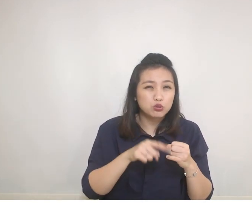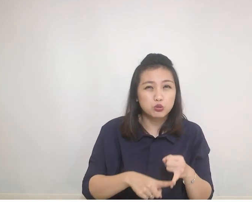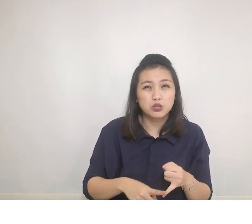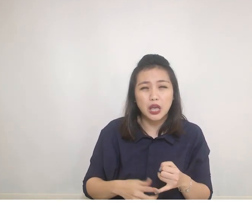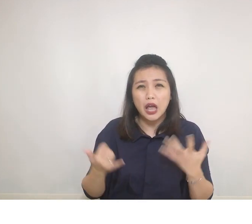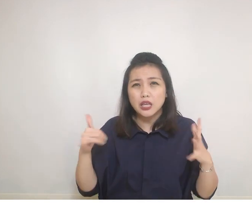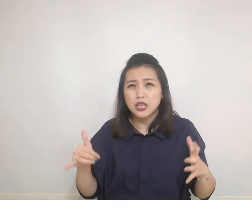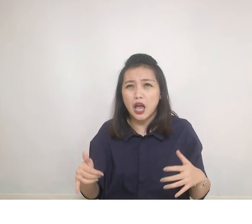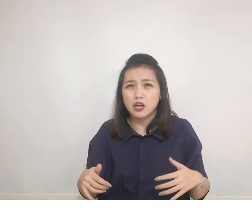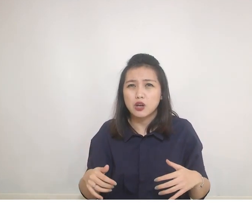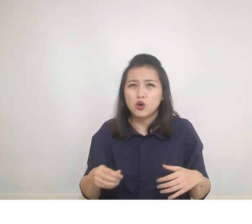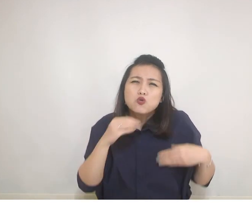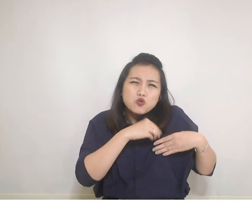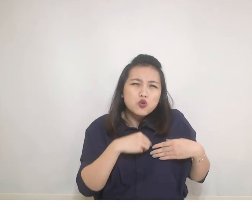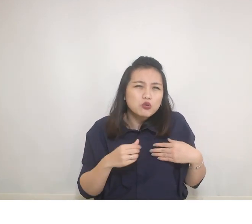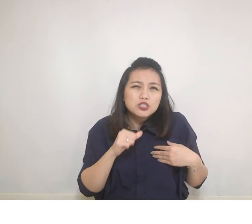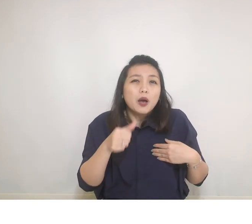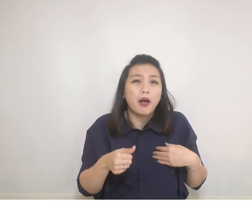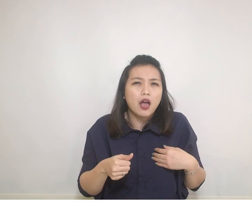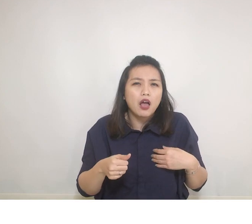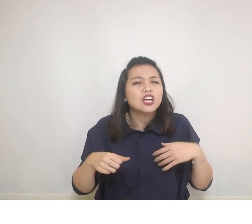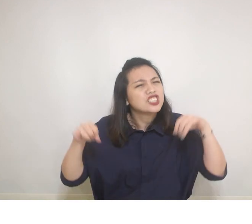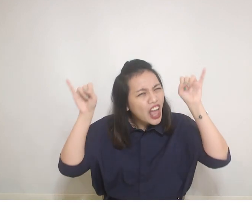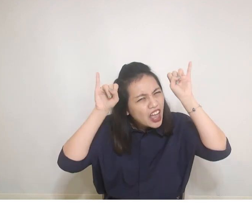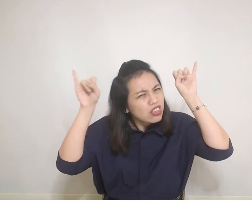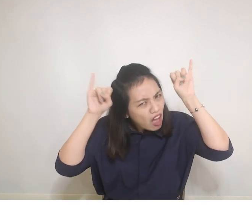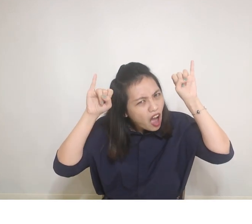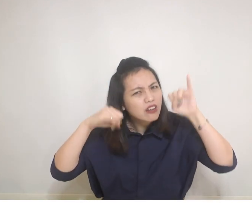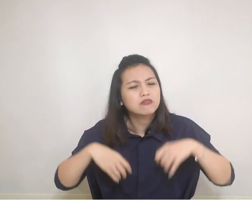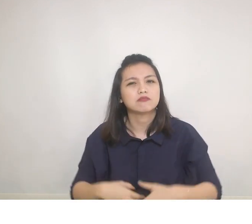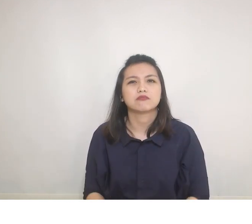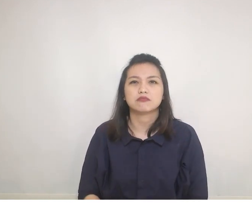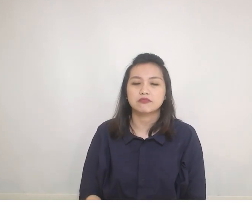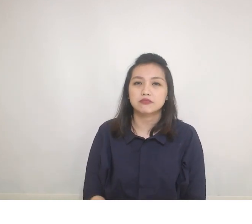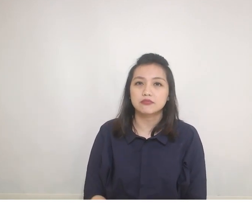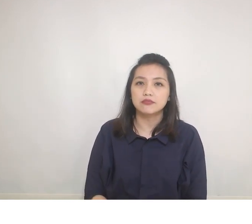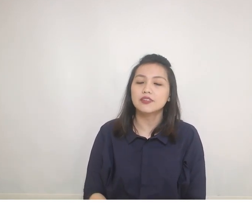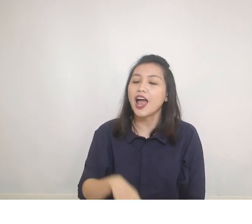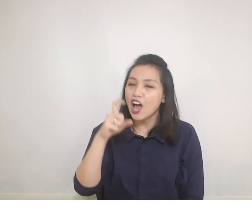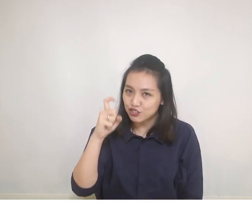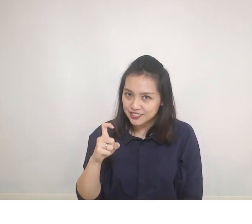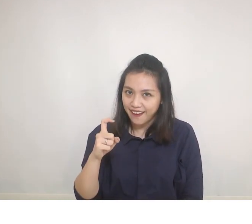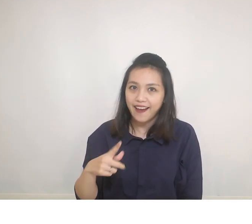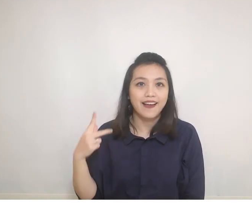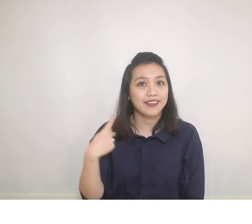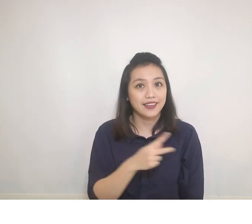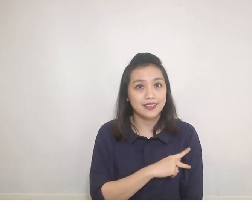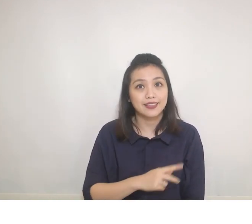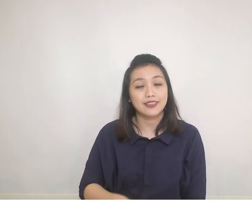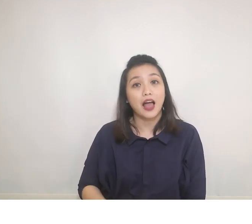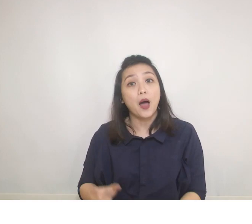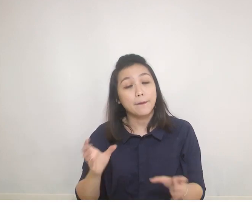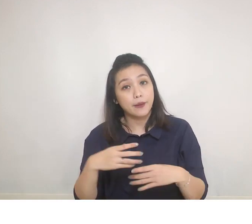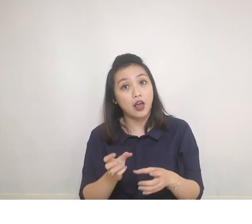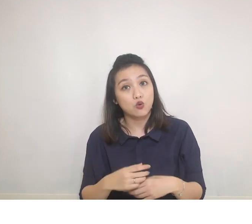maka semuanya itu akan ditambahkan kepadamu. Uang, karier, pekerjaan itu harus ditaruh di semuanya. Prioritasnya